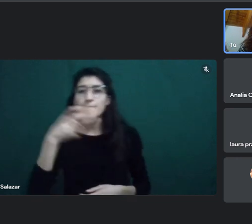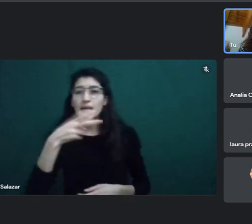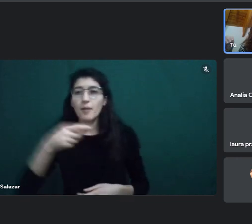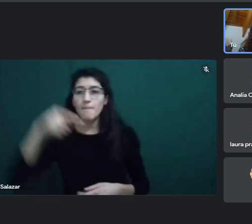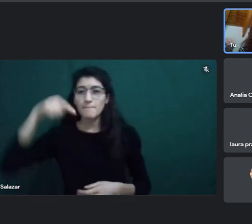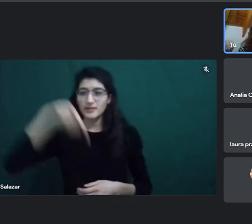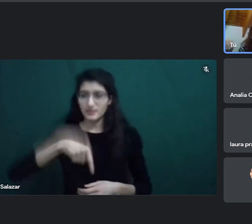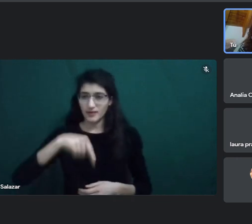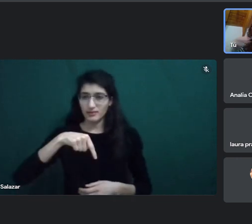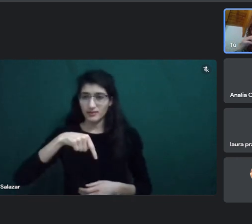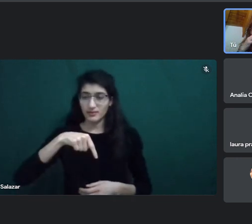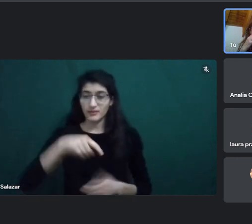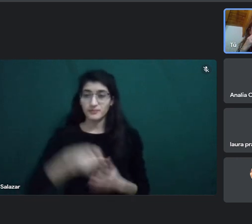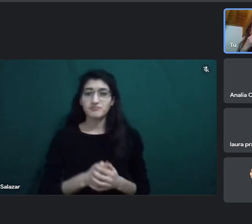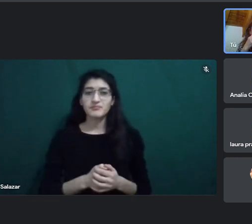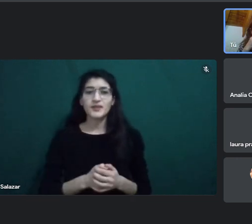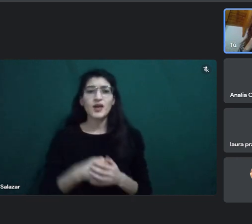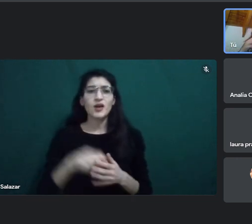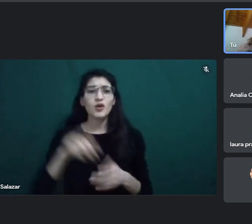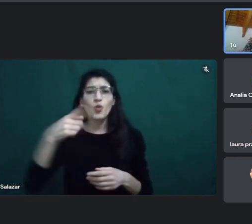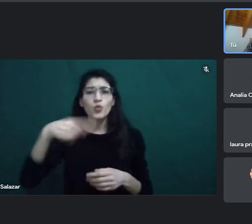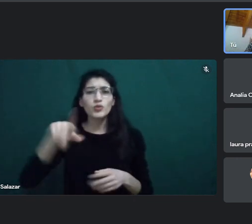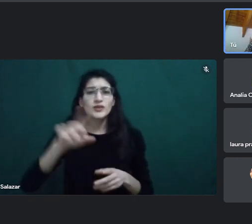de dear